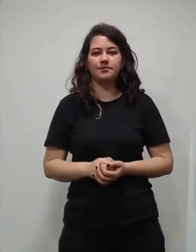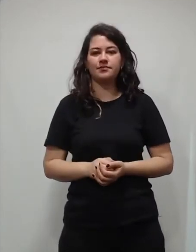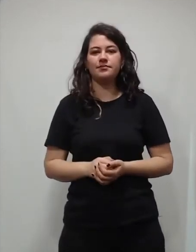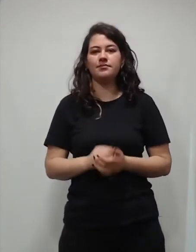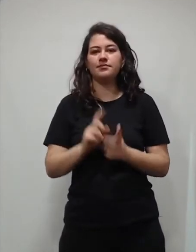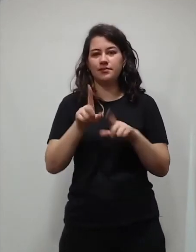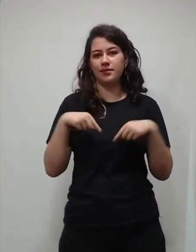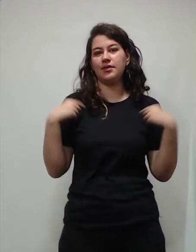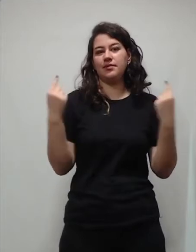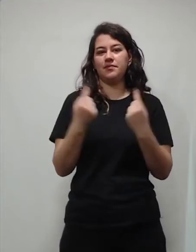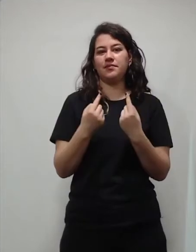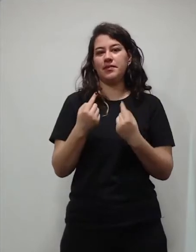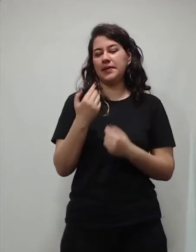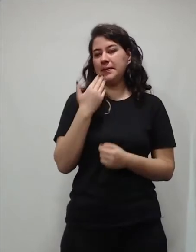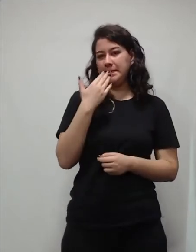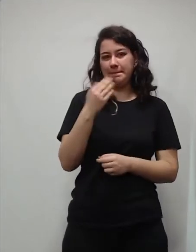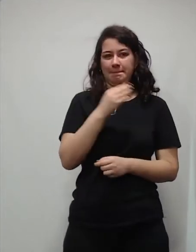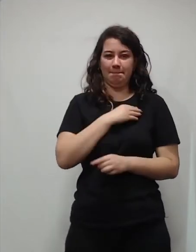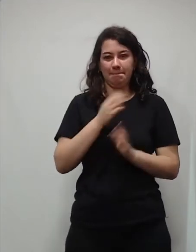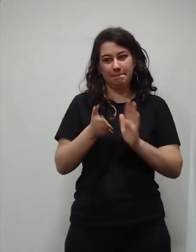Cuando hablamos de